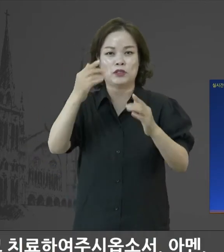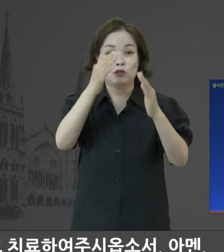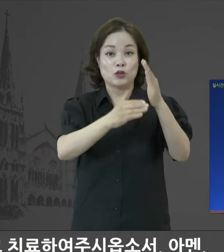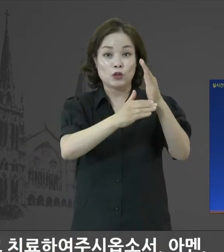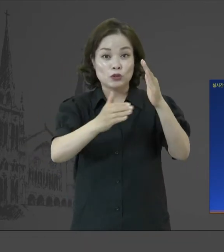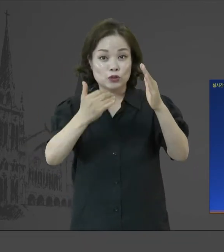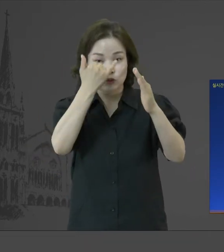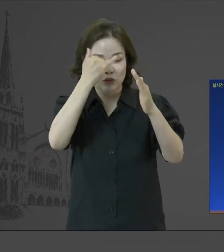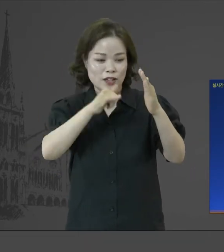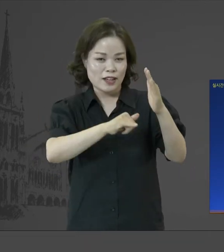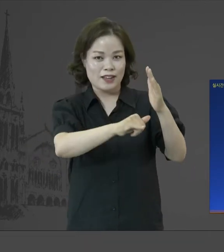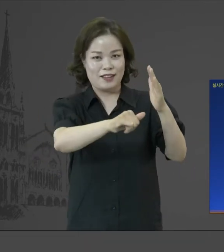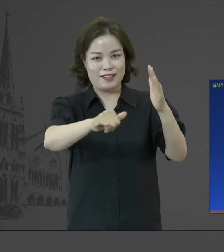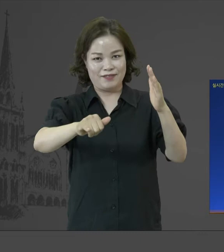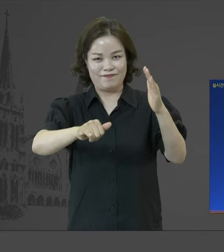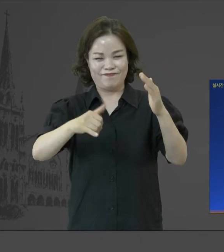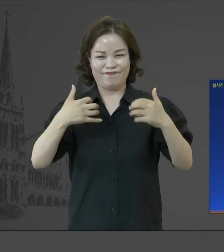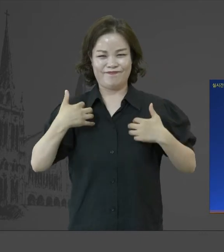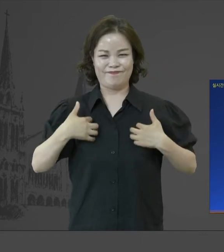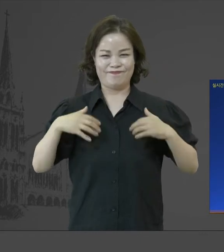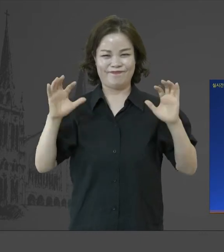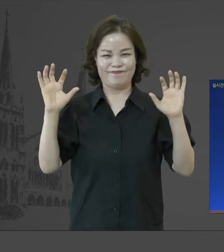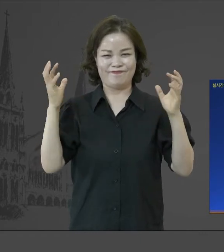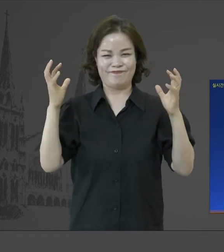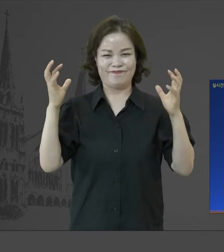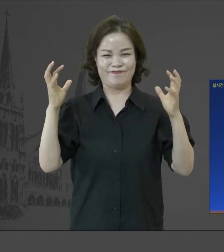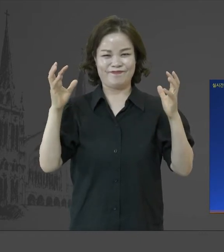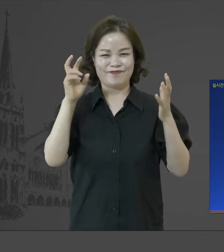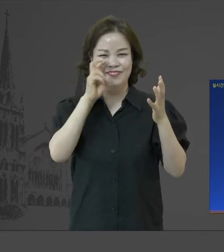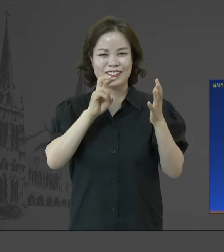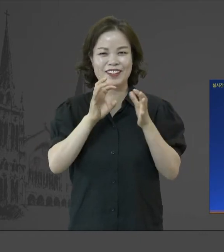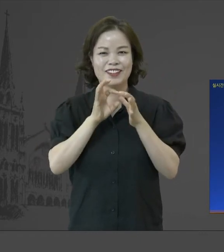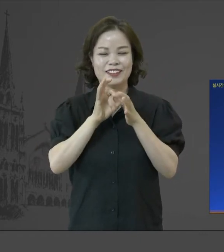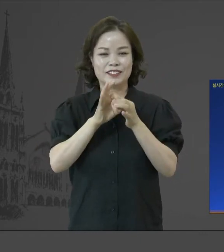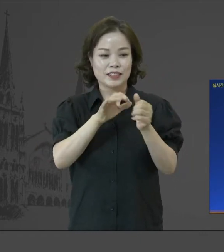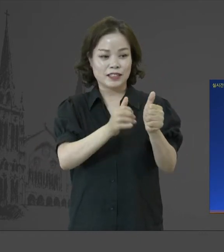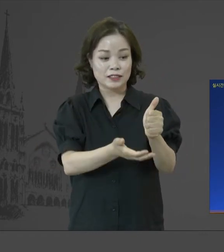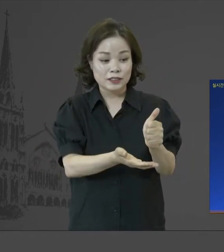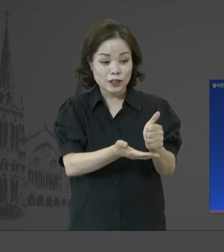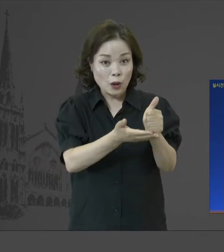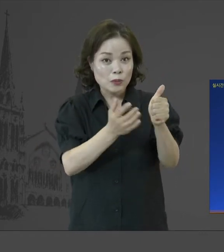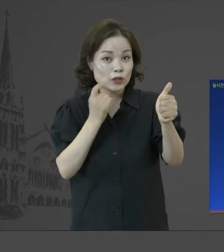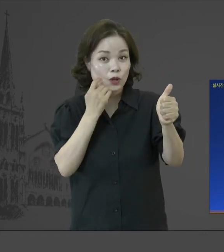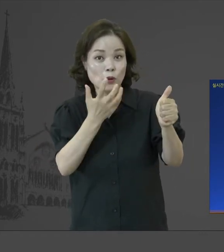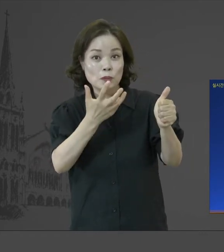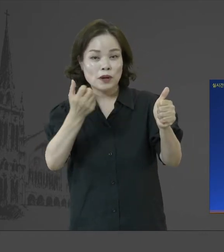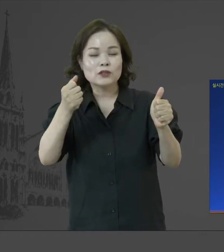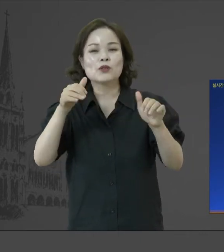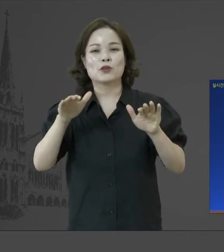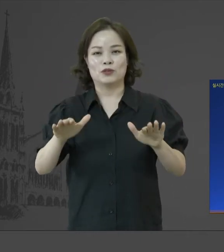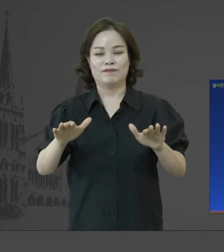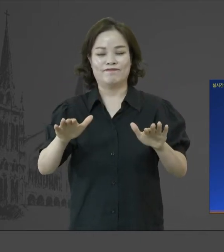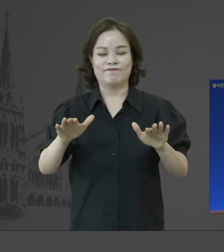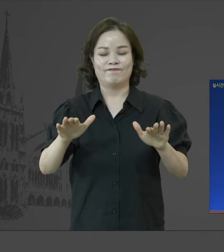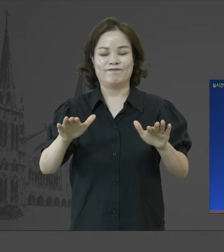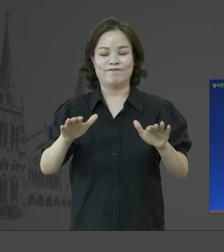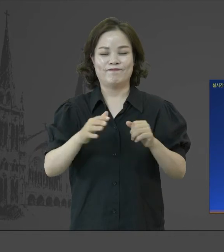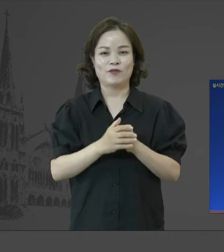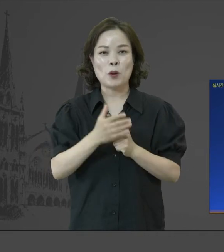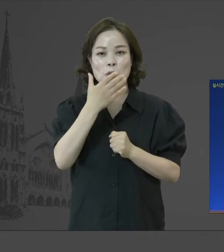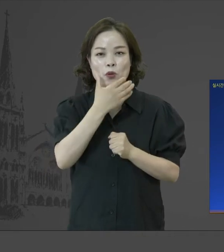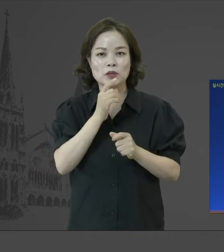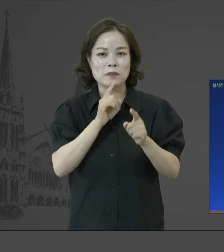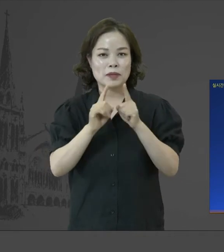성도님들, 충현의 가족들 환영합니다. 찬양을 통해서 또 섬김을 통해서 영광 받으신 주님, 오늘도 어김없이